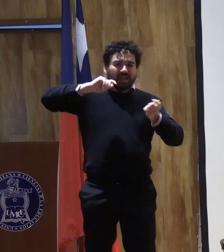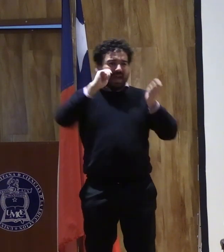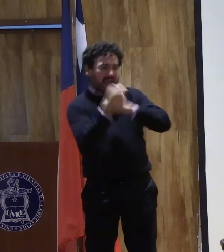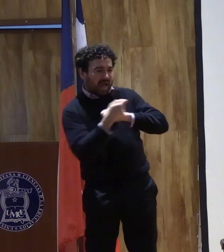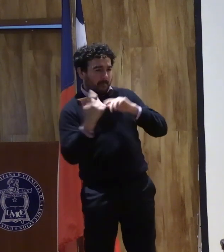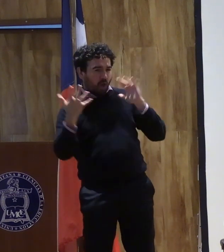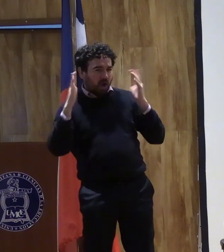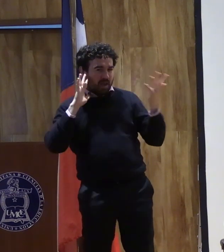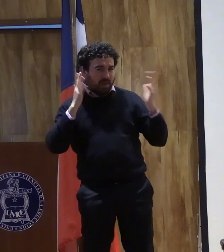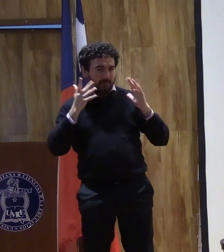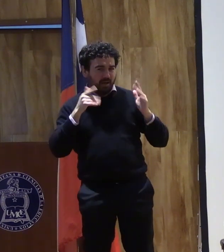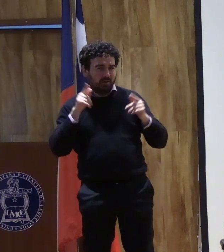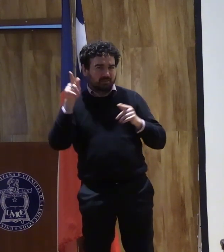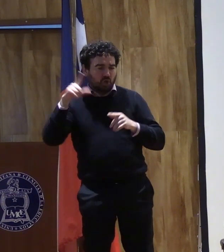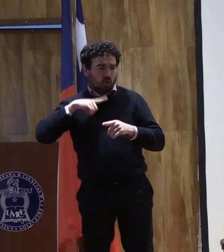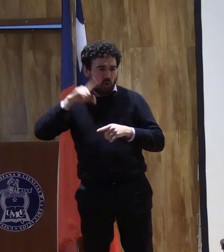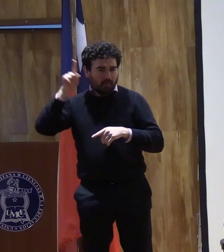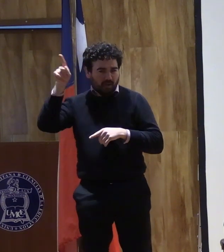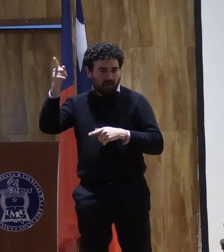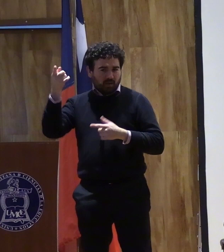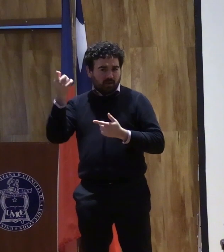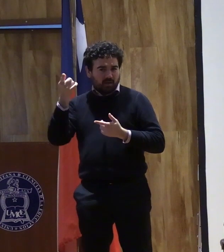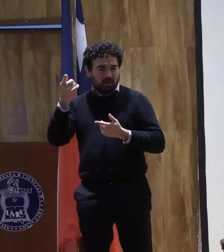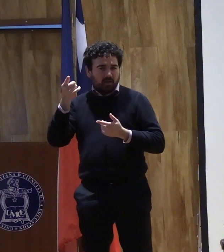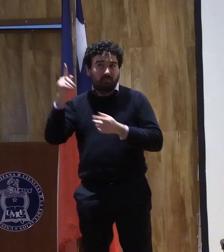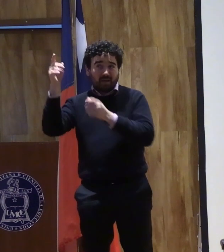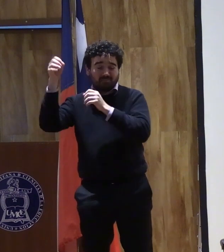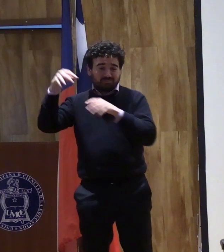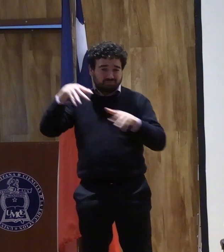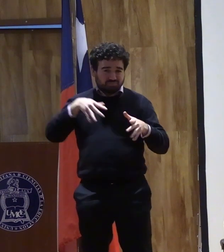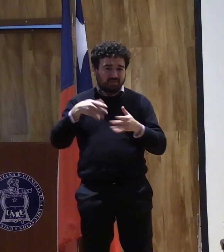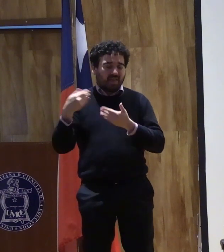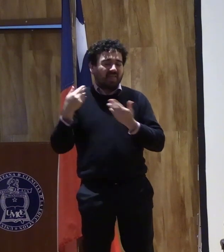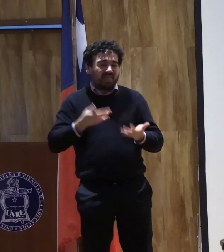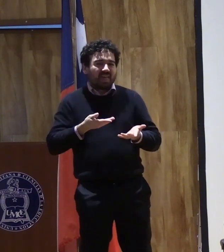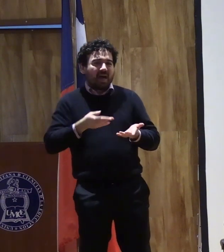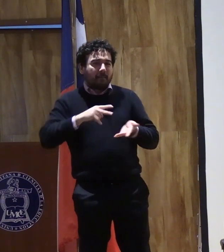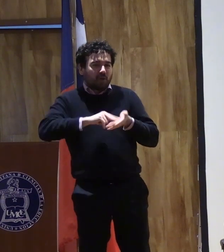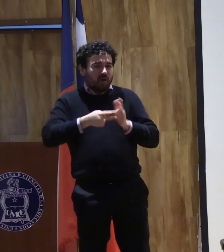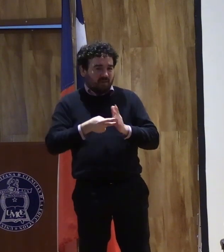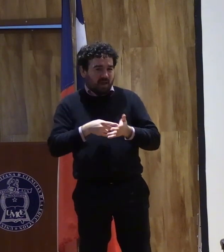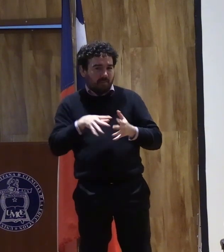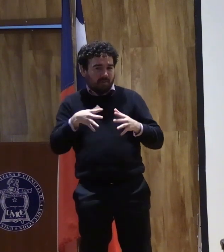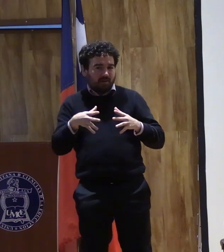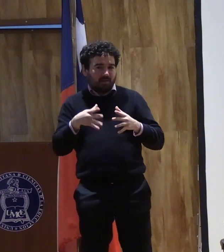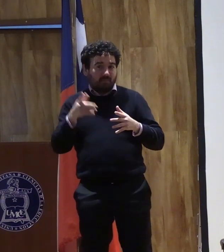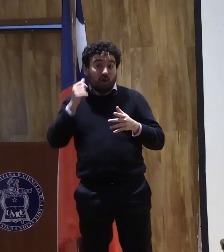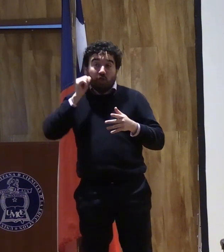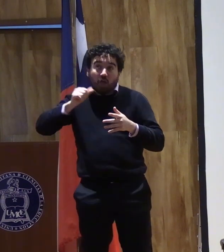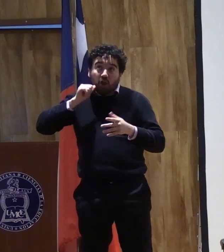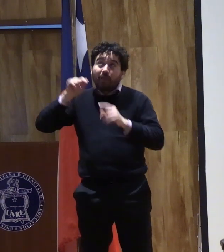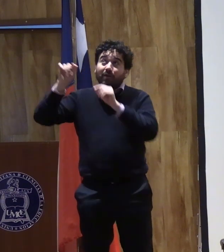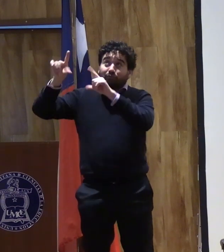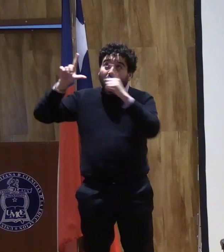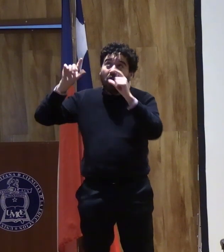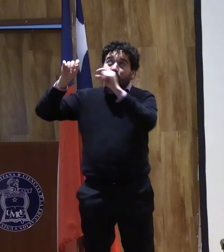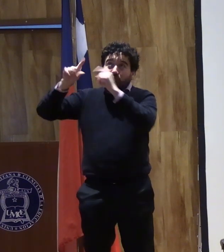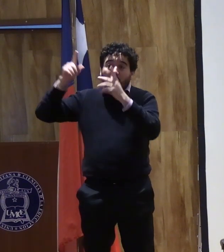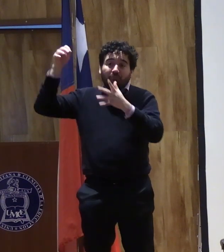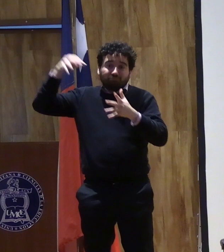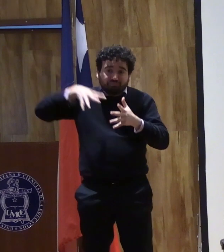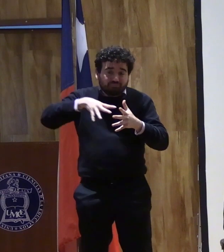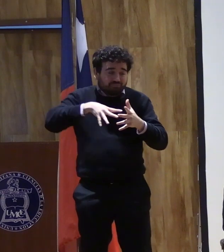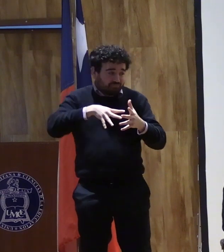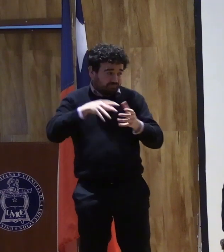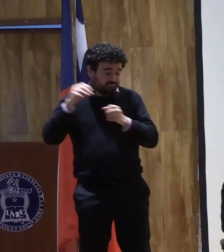problemas? ¿Hay problemas que pueda generar el Sol simplemente porque está ahí en la vida diaria de nosotros?